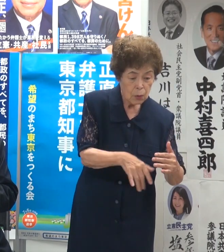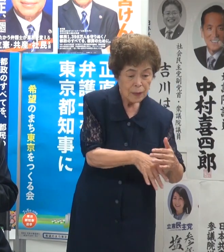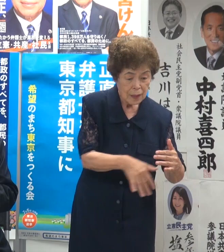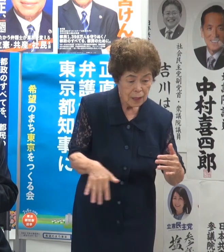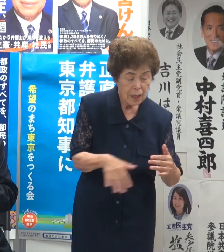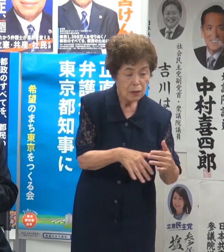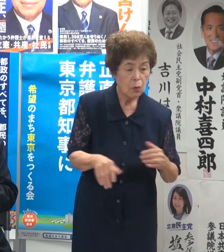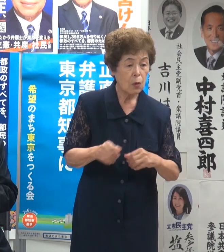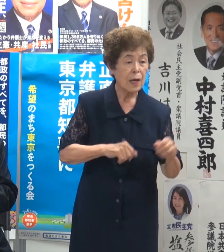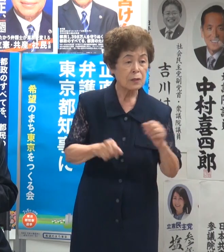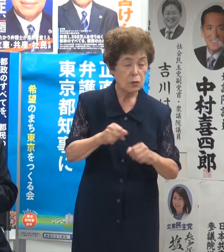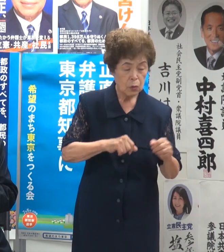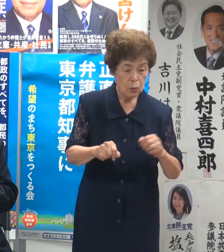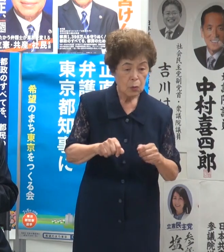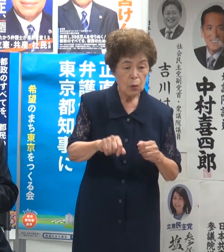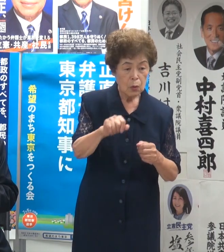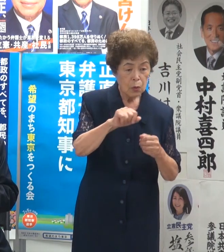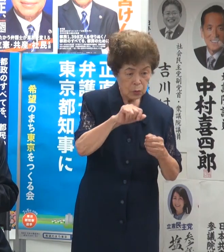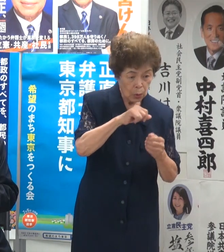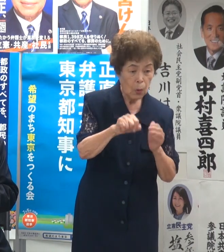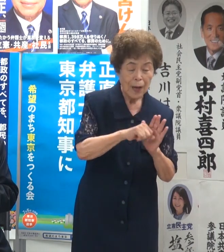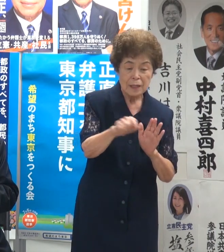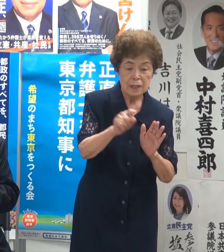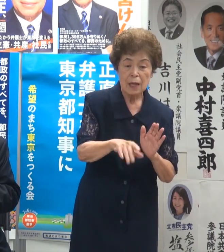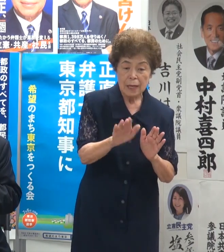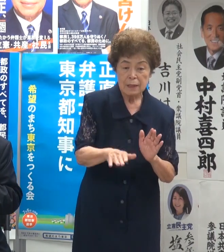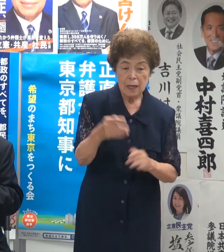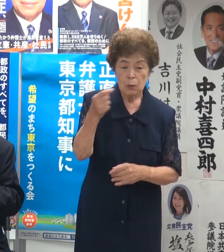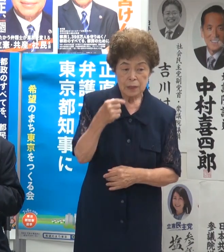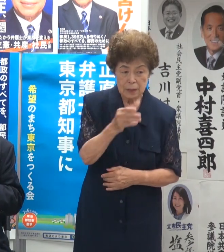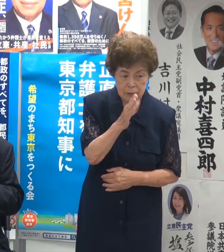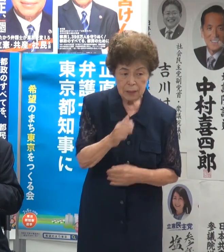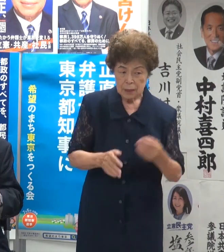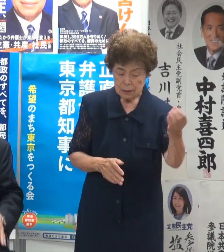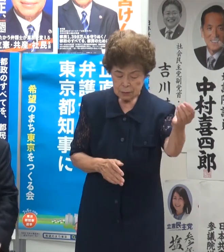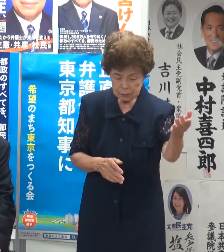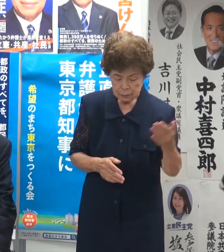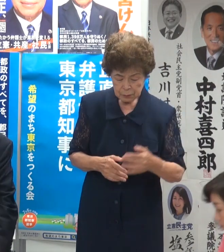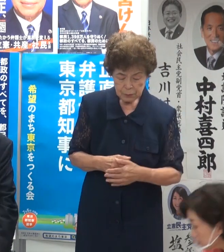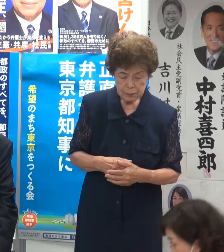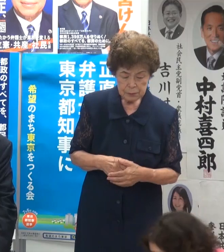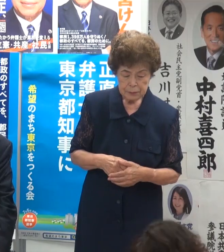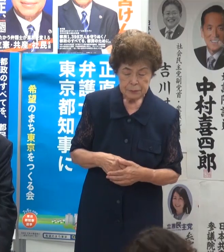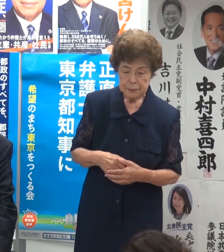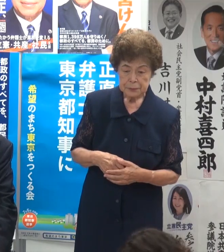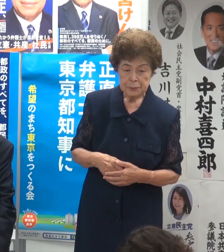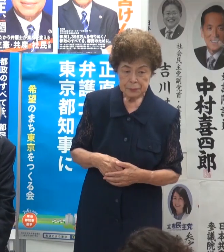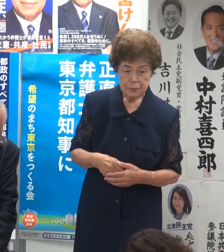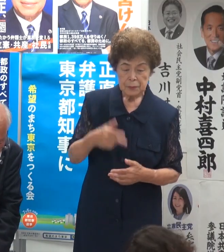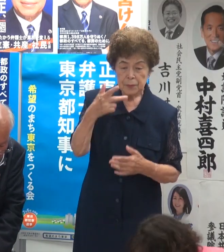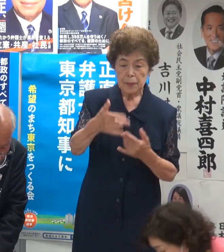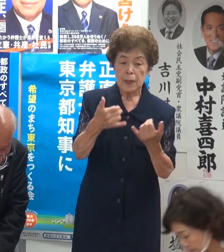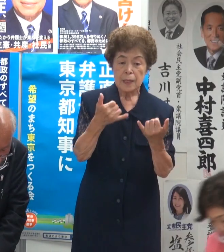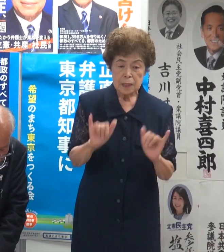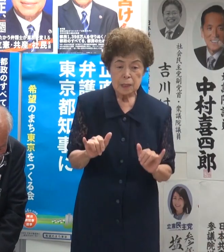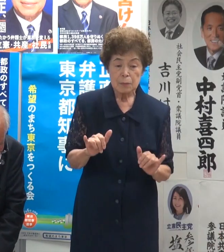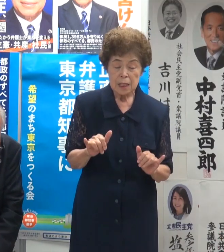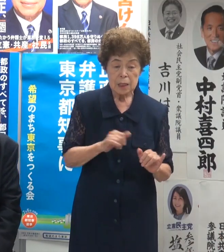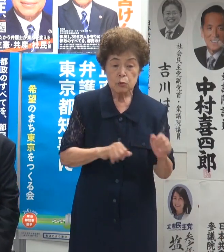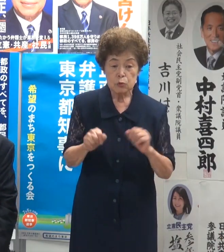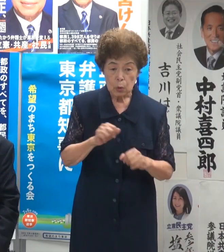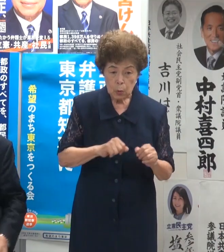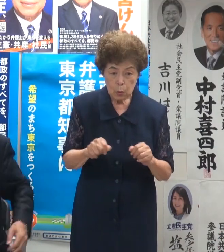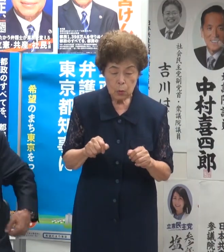かですね、評価されている点があったら教えてください。はい、 その市民運動